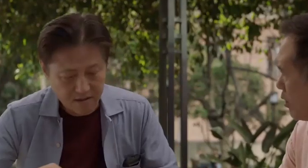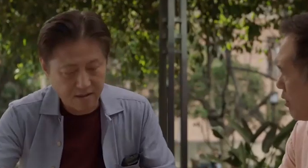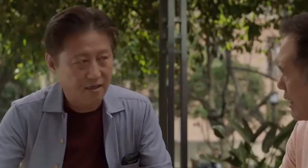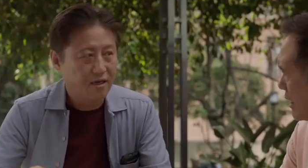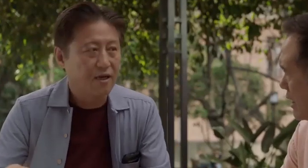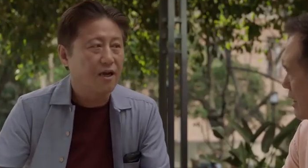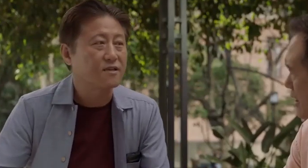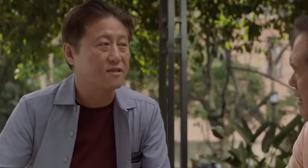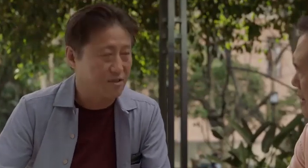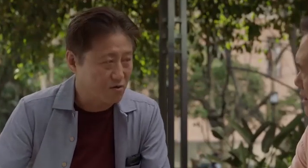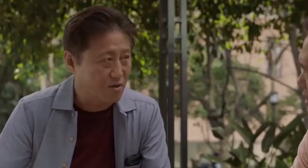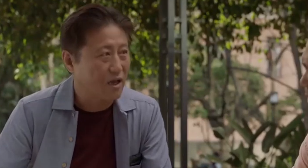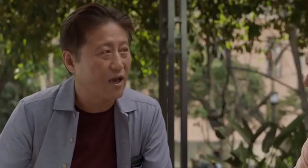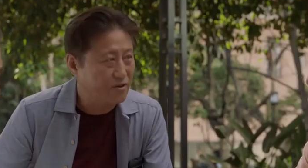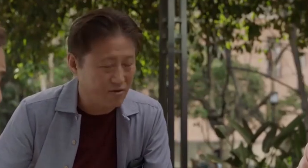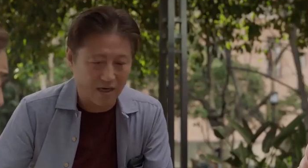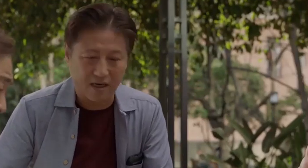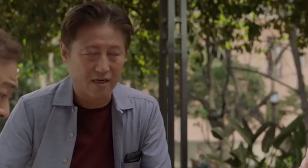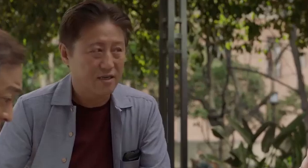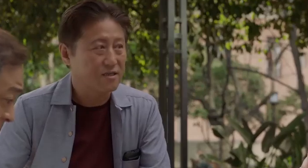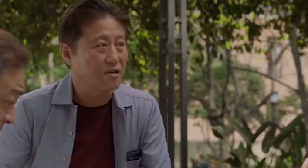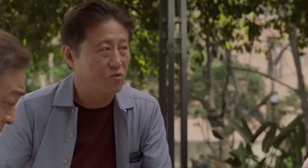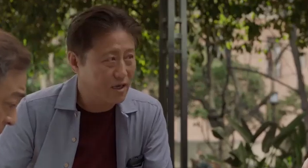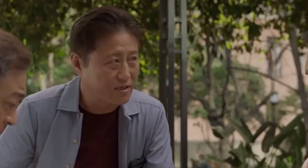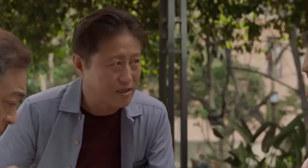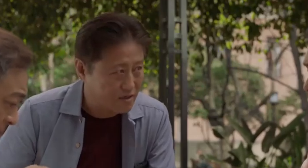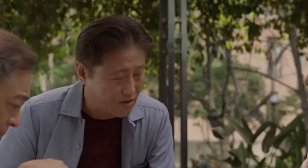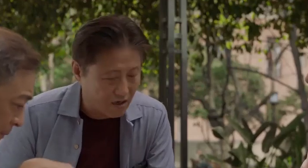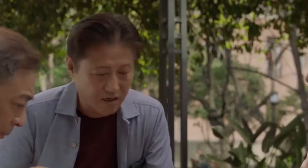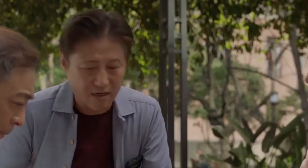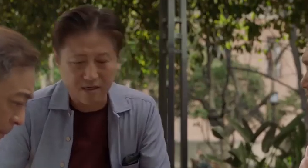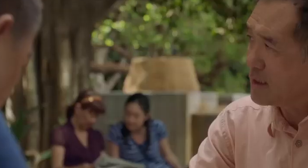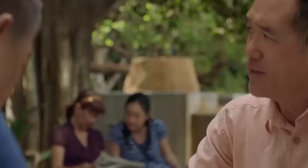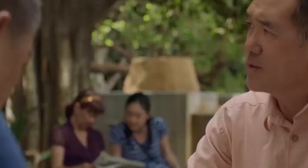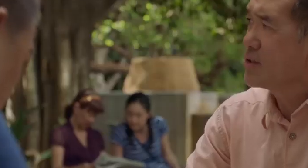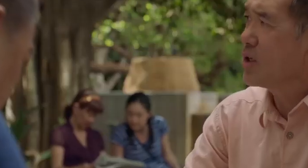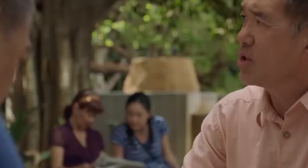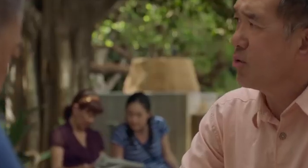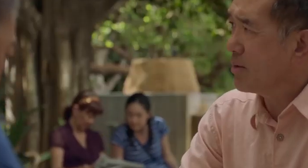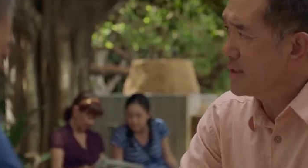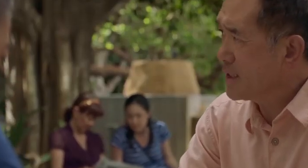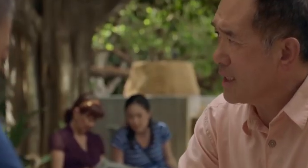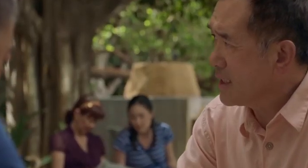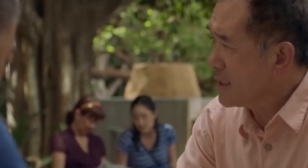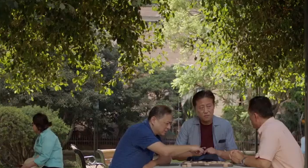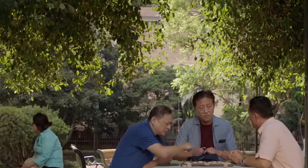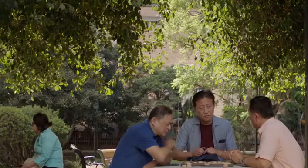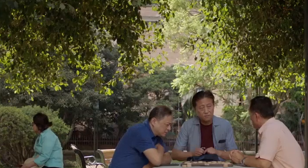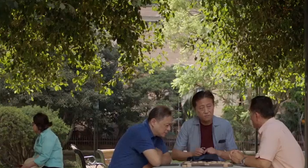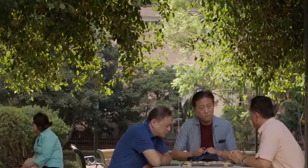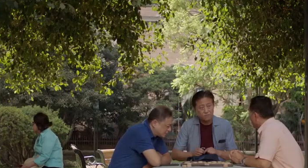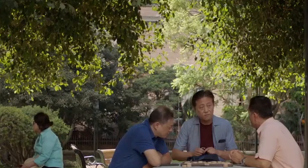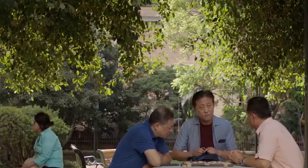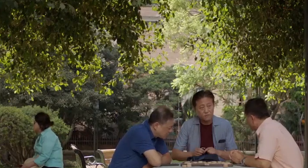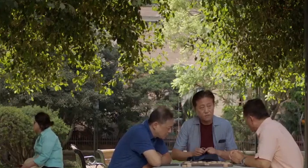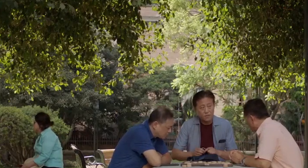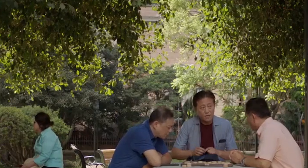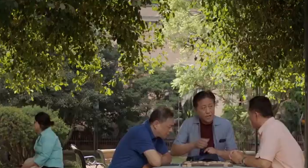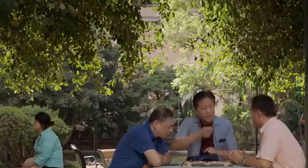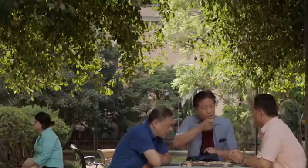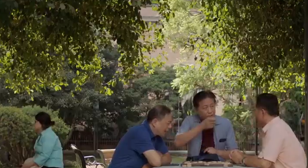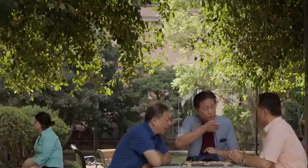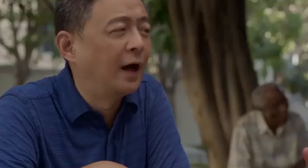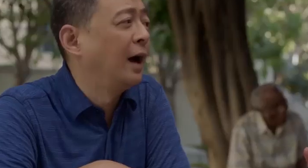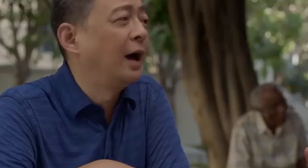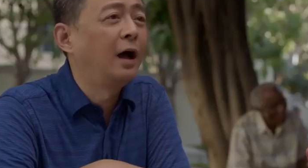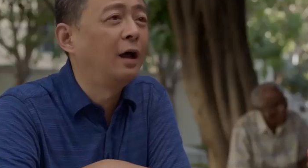怎么又晚了？ 这诊所太远了，这里多开几间就好了。 政府里需要有我们的人，需求才会被听到。